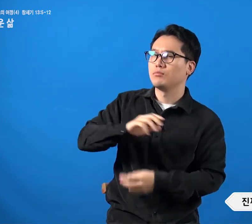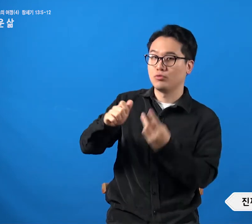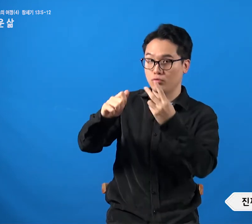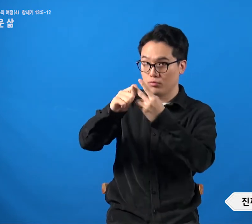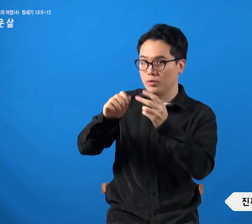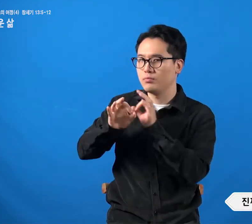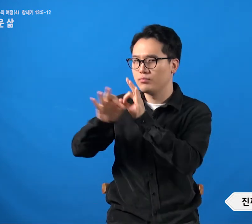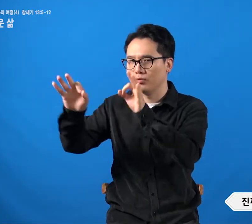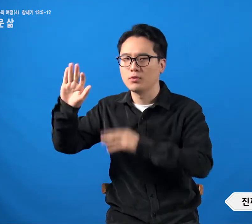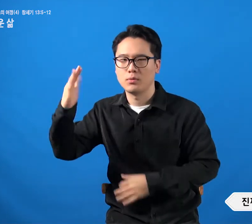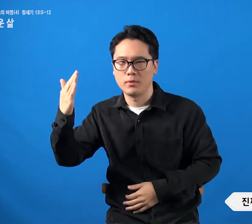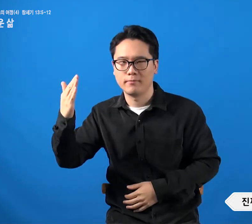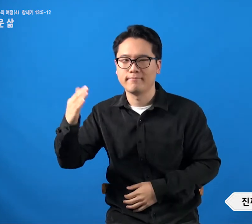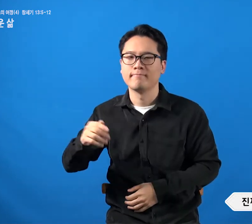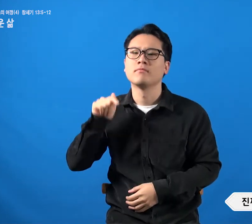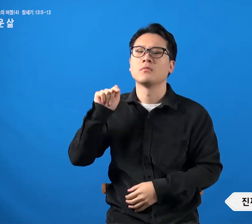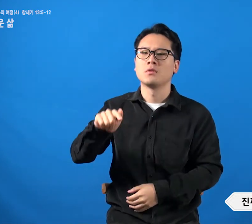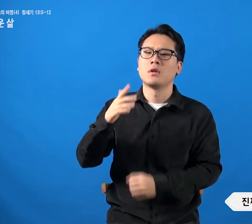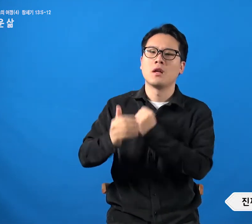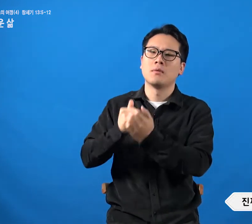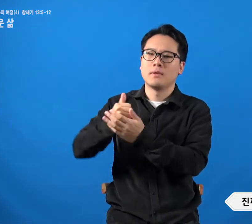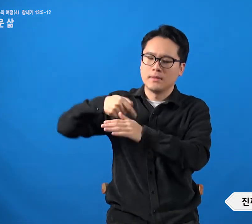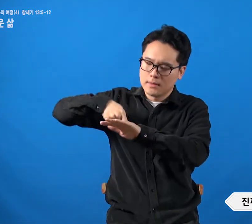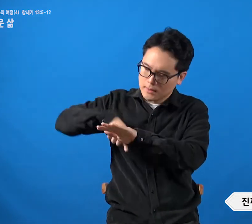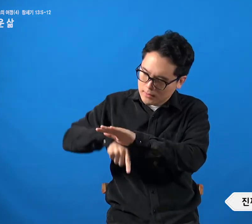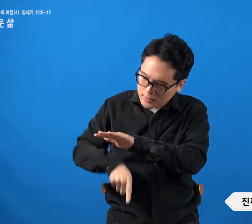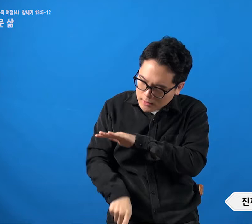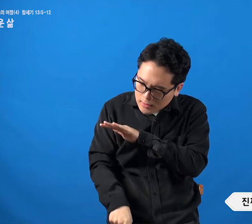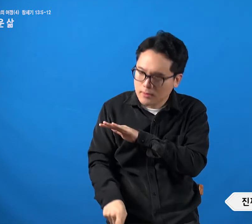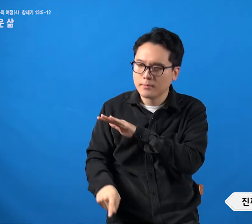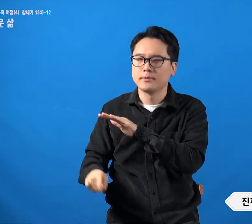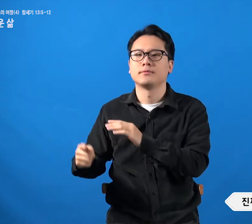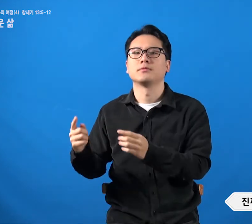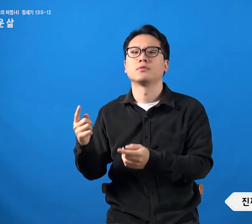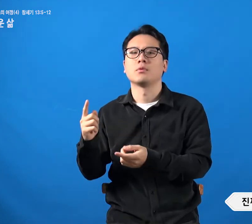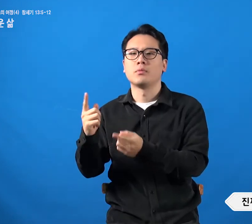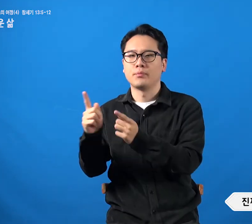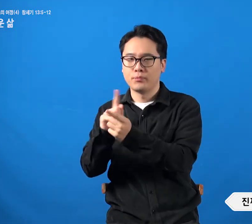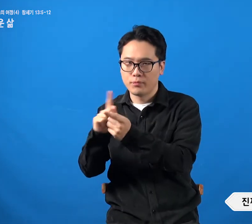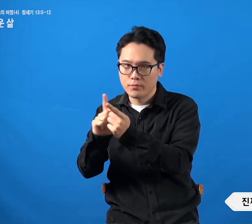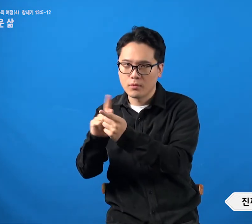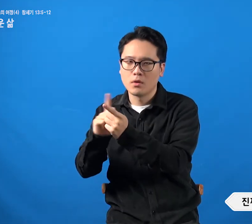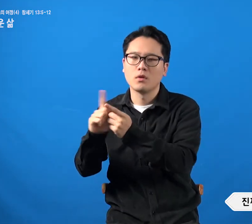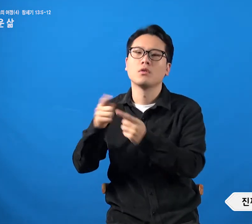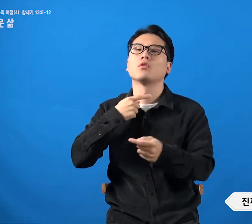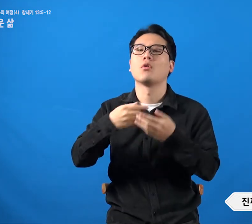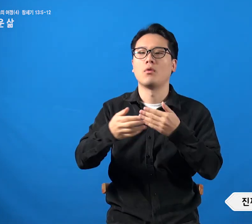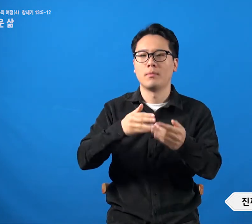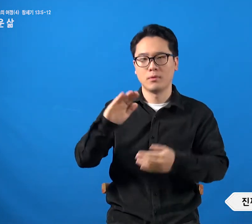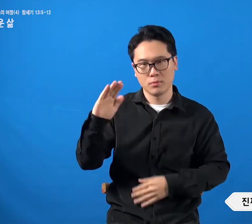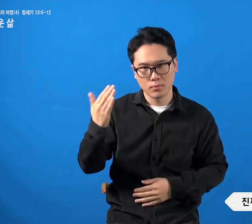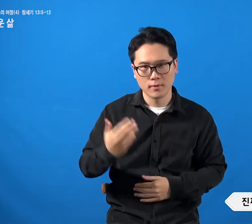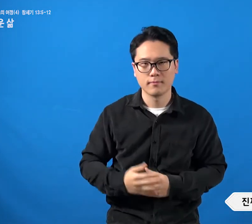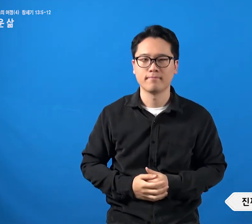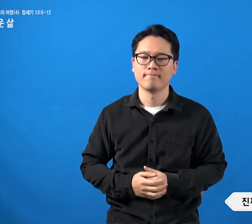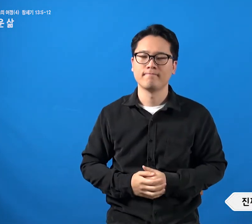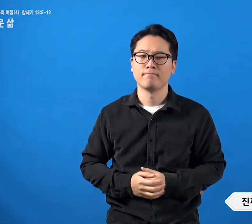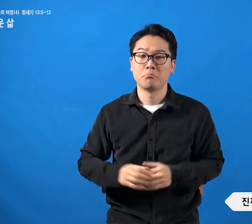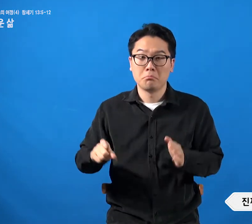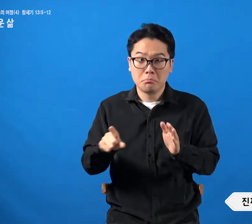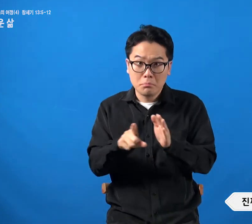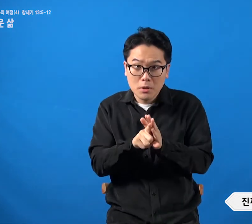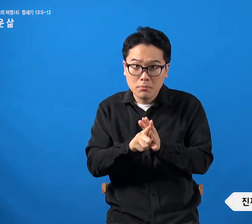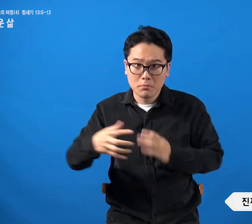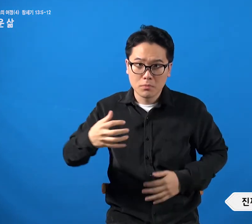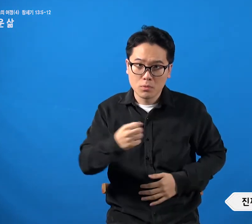만난 하나님과의 깊은 교제를 경험하게 됩니다. 아니, 믿음으로 떠났지만 믿음으로